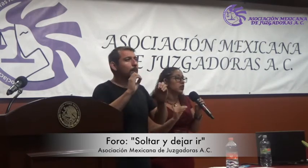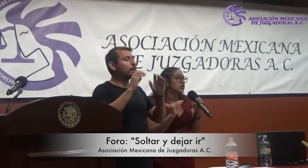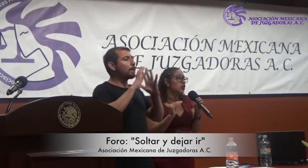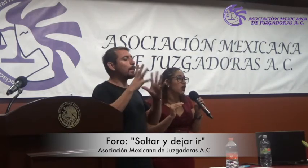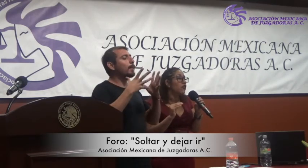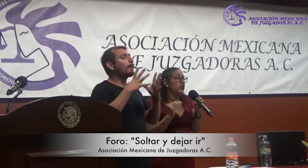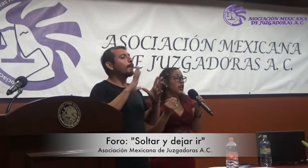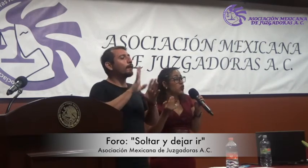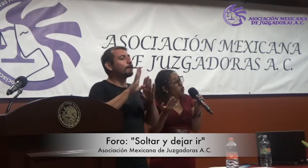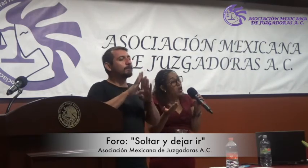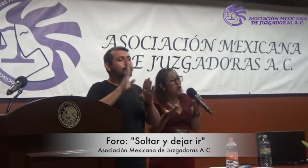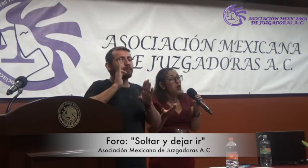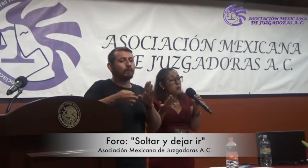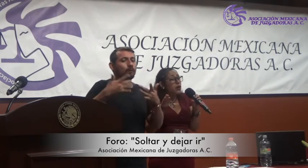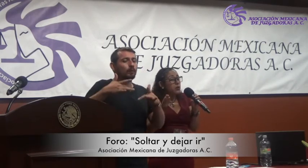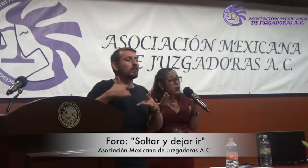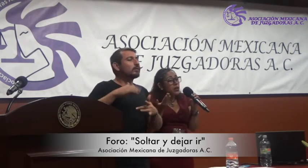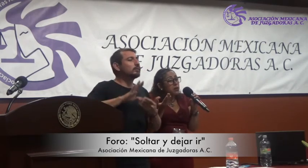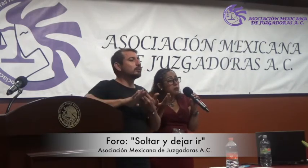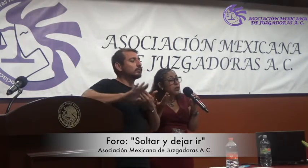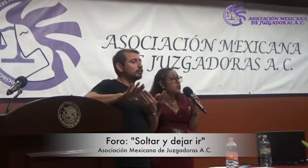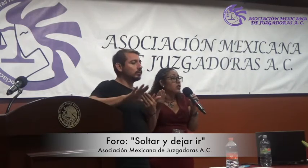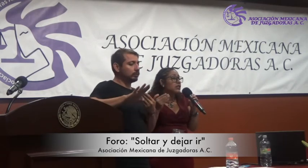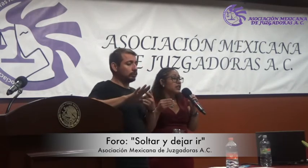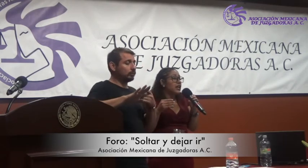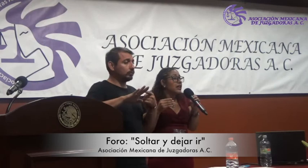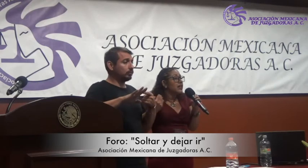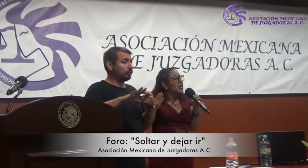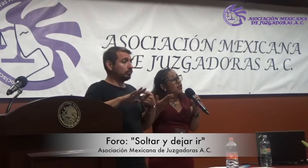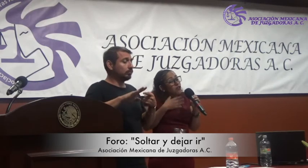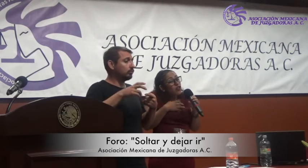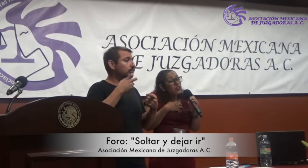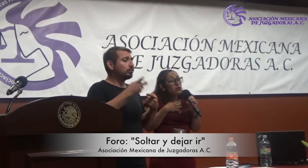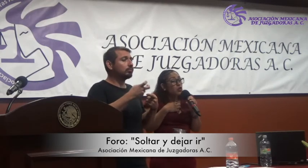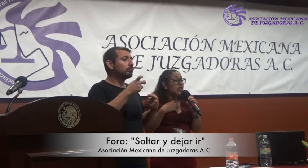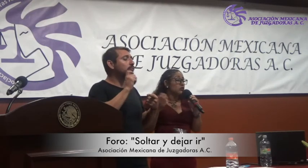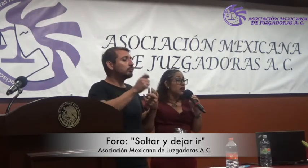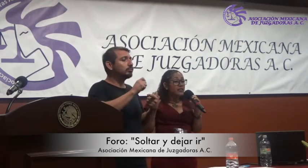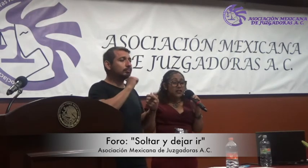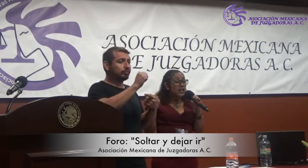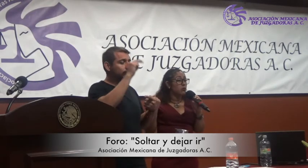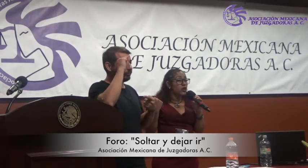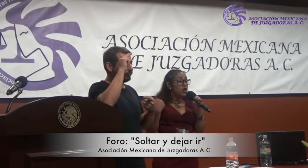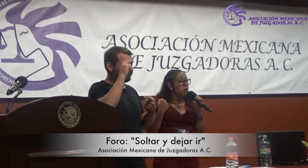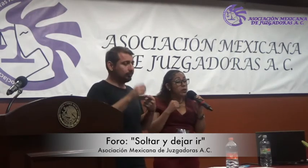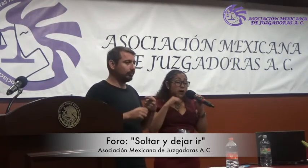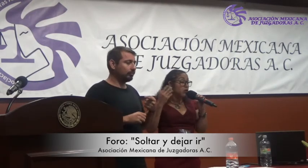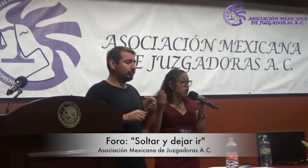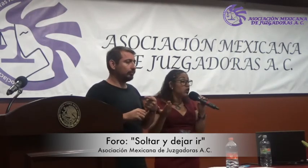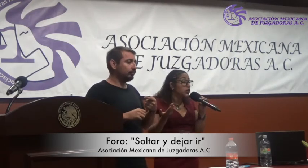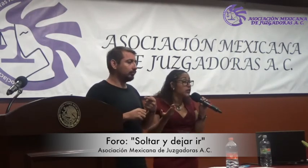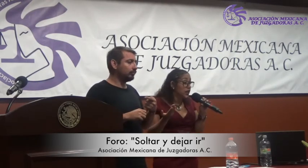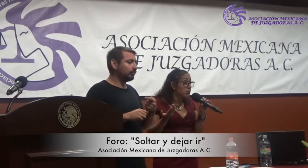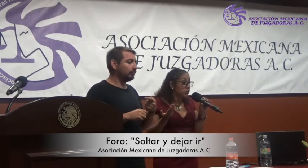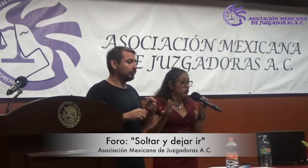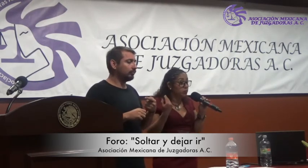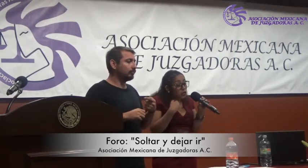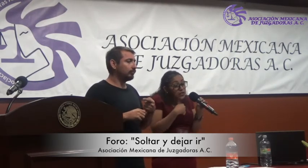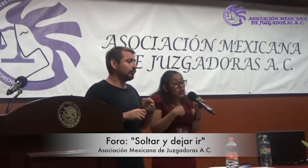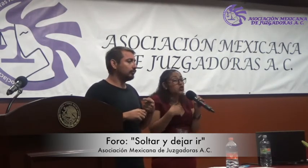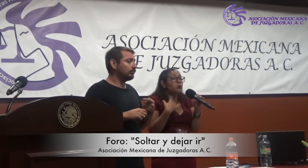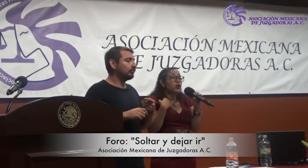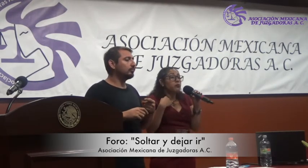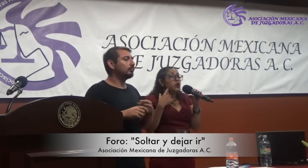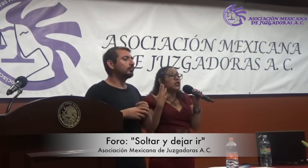las personas que no afrontan un duelo. Porque puede haber personas que lo afronten muy a su manera, muy en lo privado, y no nos enteramos,